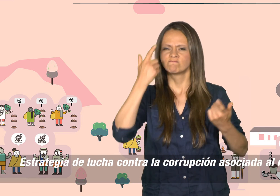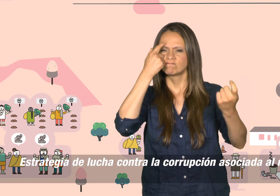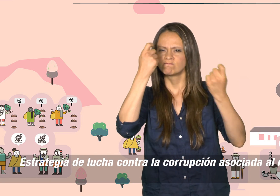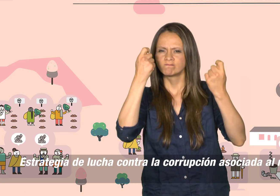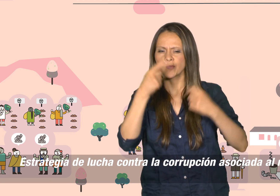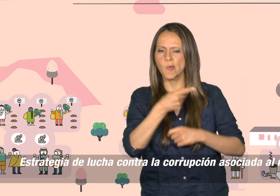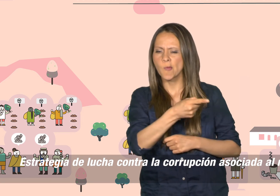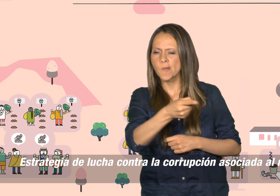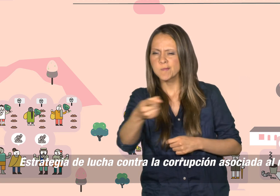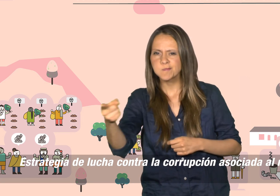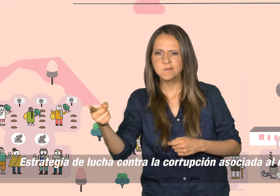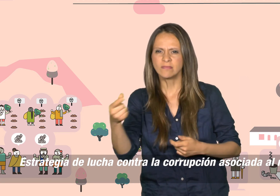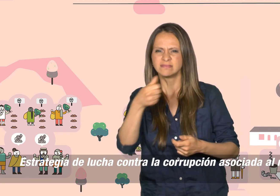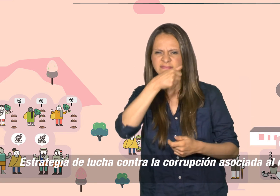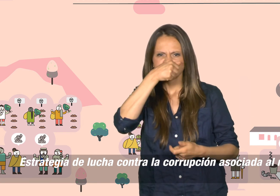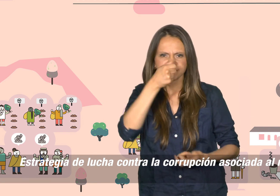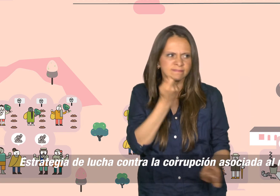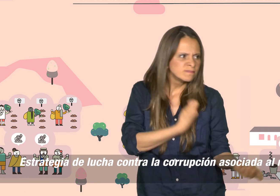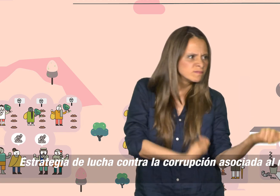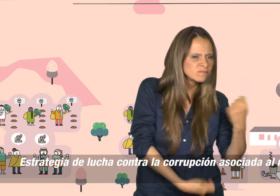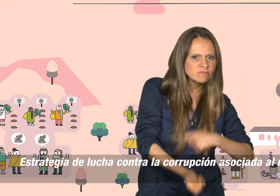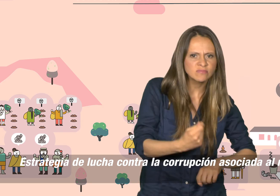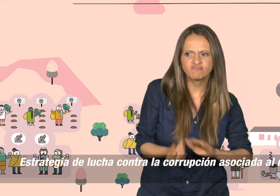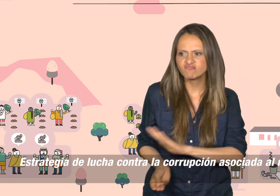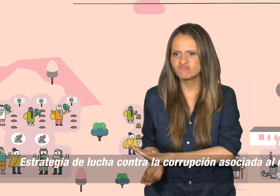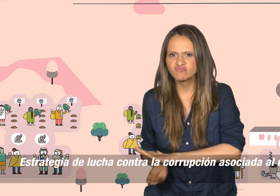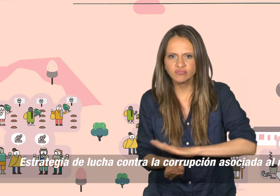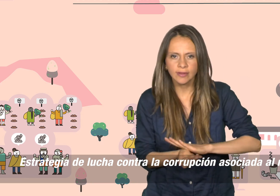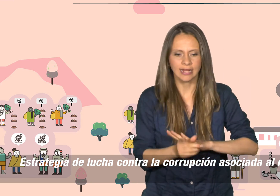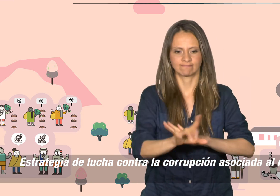Estrategia de lucha contra la corrupción asociada al narcotráfico